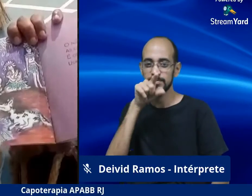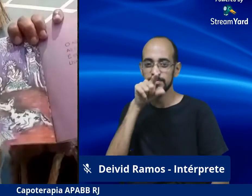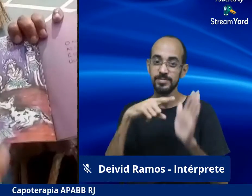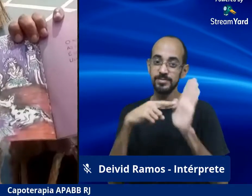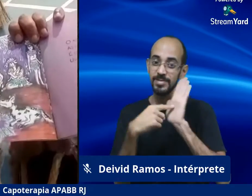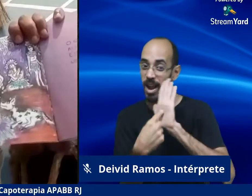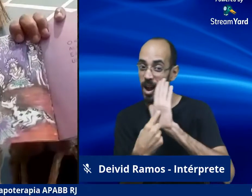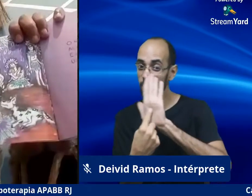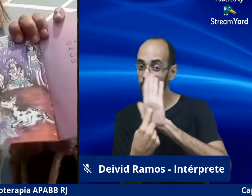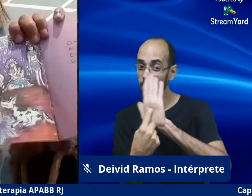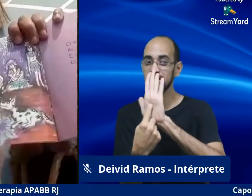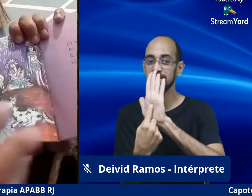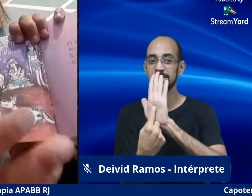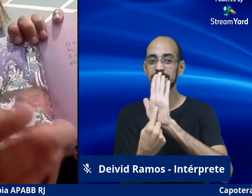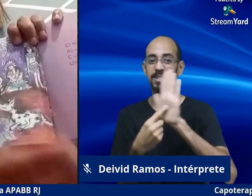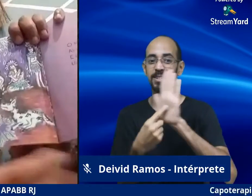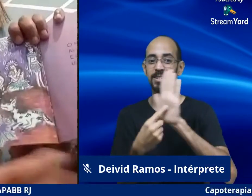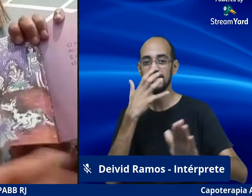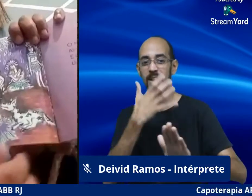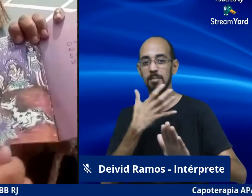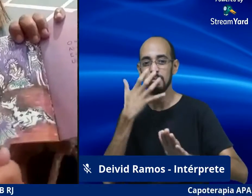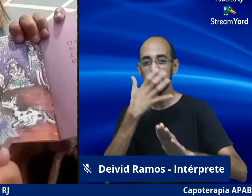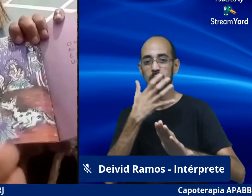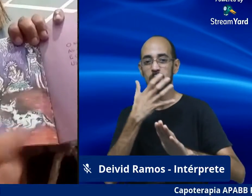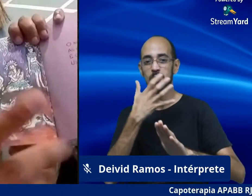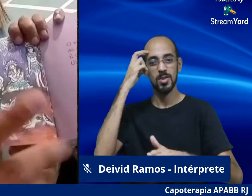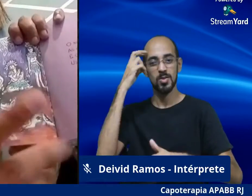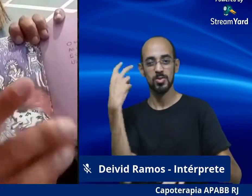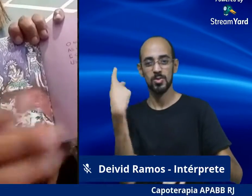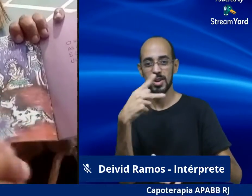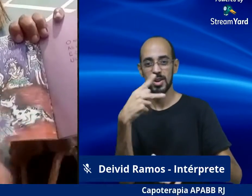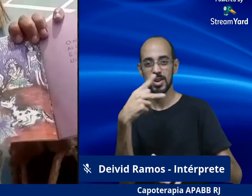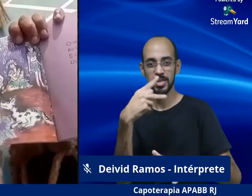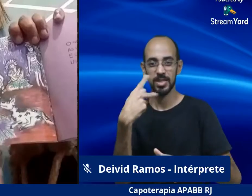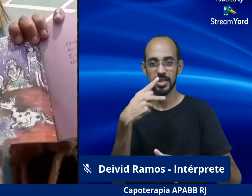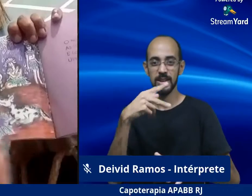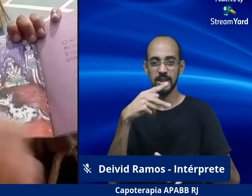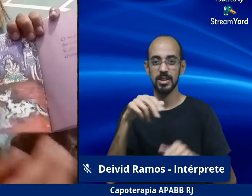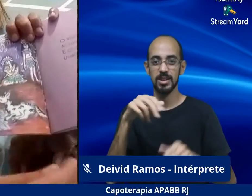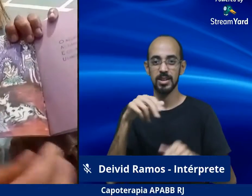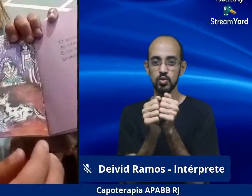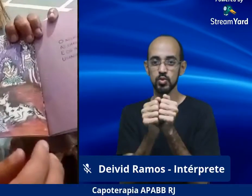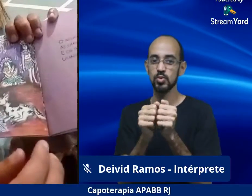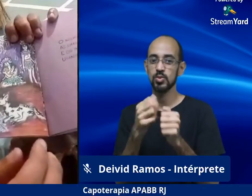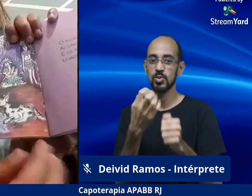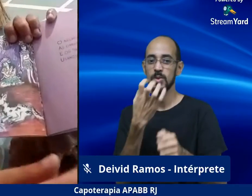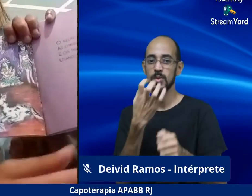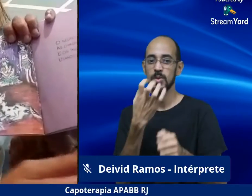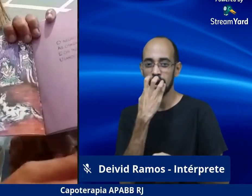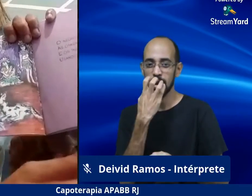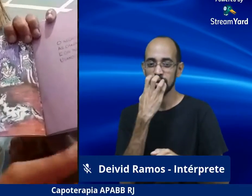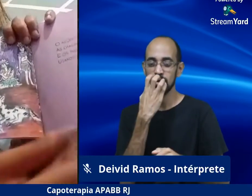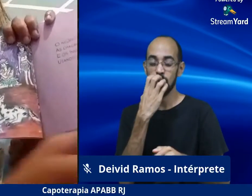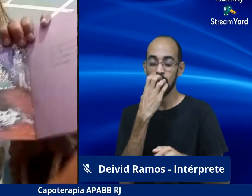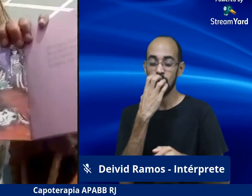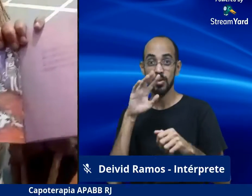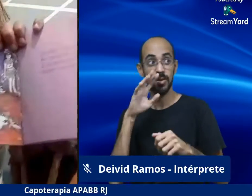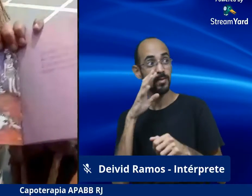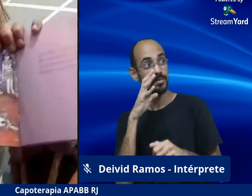toque no atabaque, e todos ali, né, tem o cachorrinho, tem todo mundo olhando ele, né, que